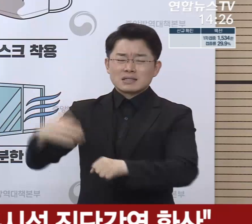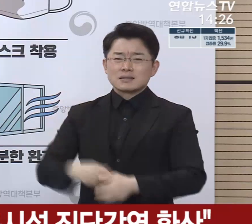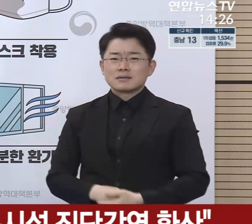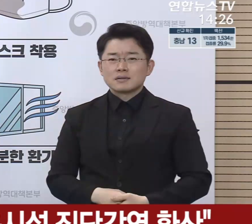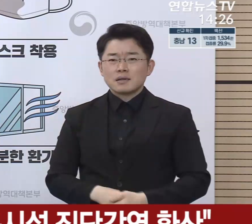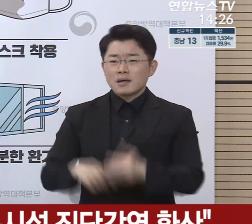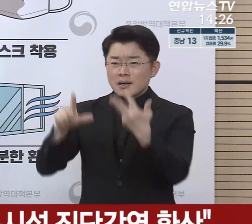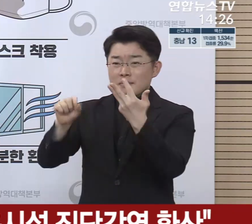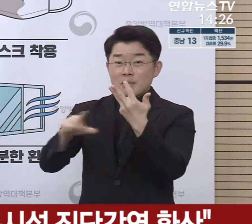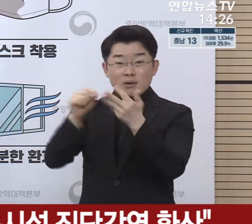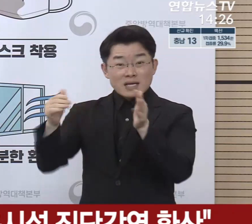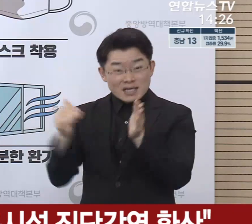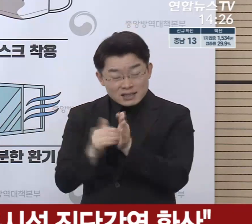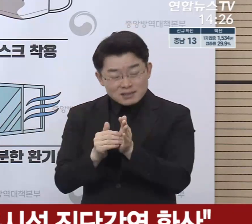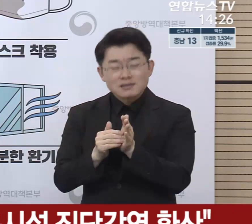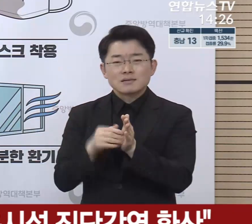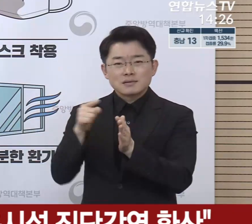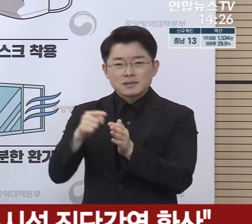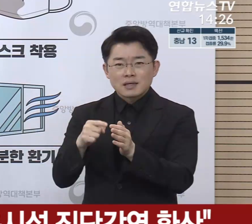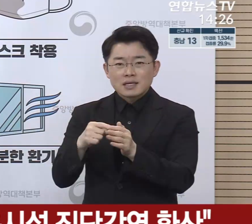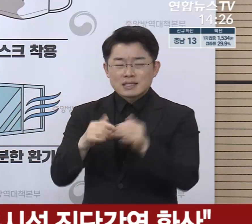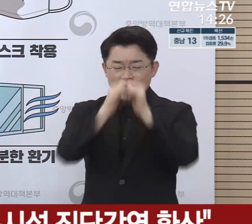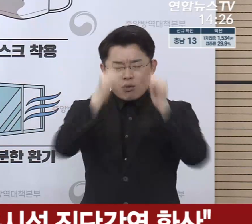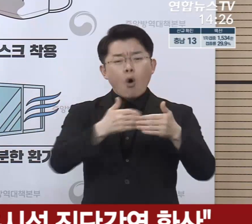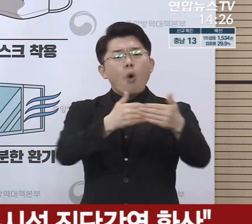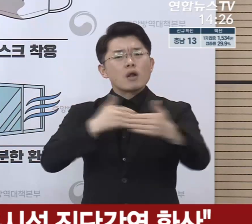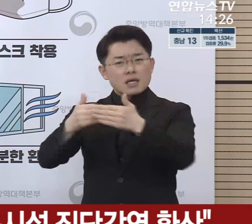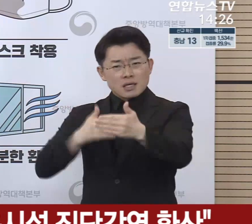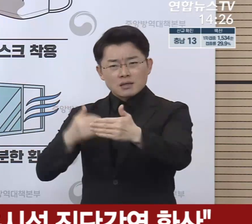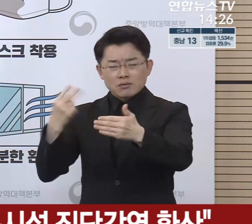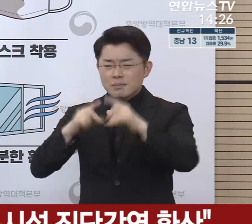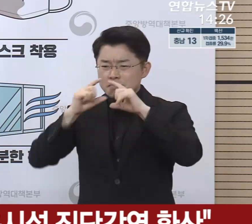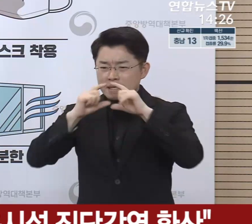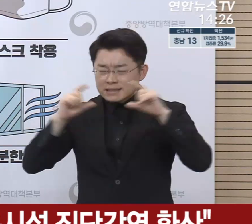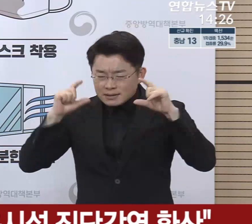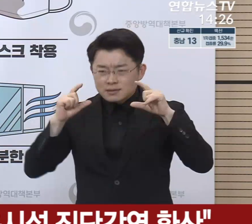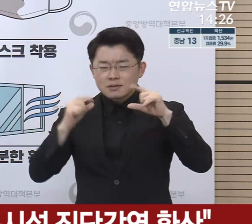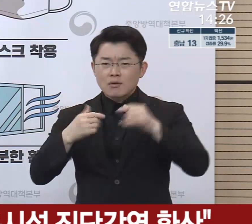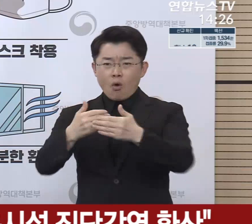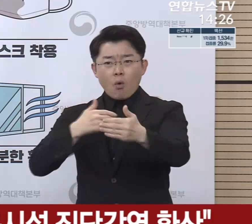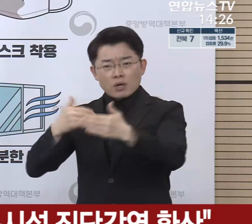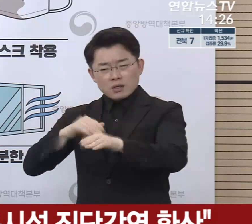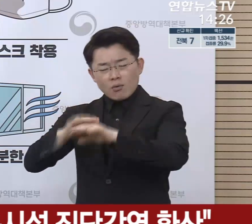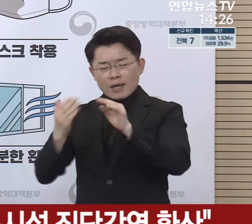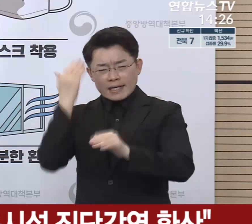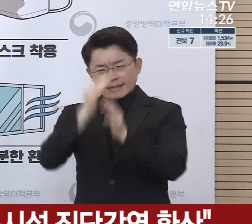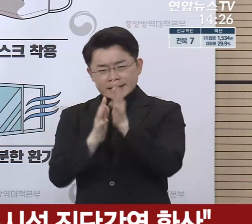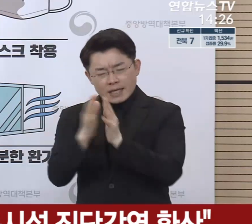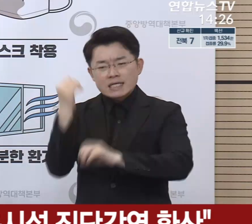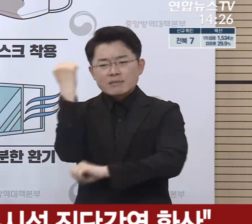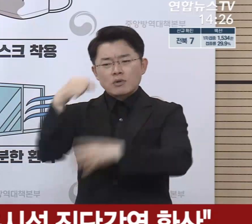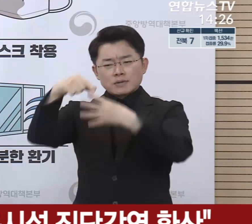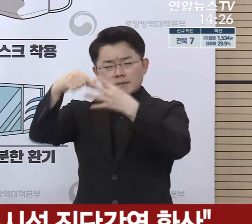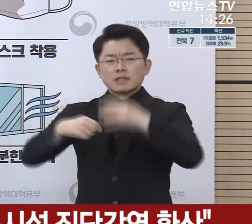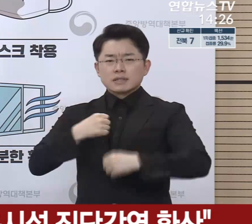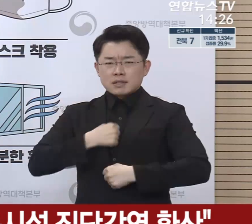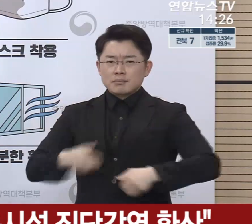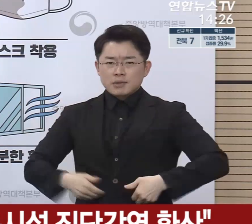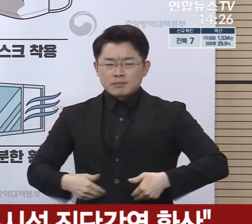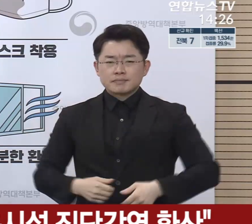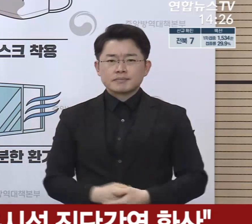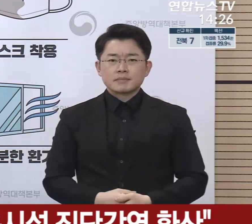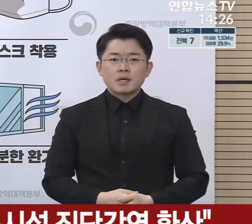8월까지는 방역 수칙과 사회적 거리 두기가 매우 중요한 시기입니다. 방역 당국은 현재의 수도권